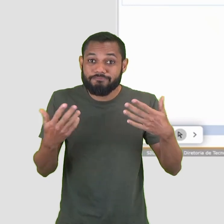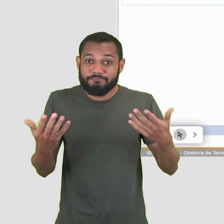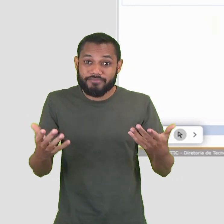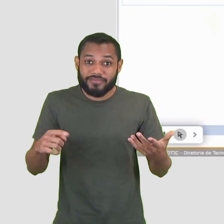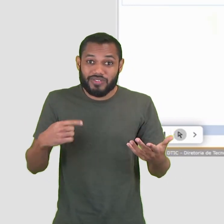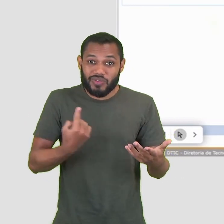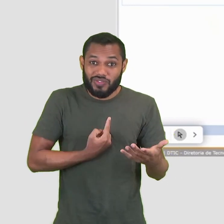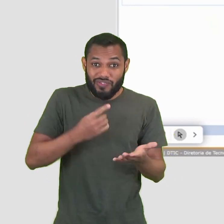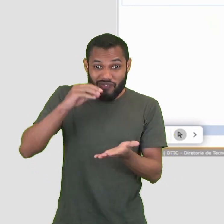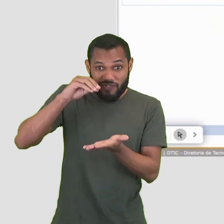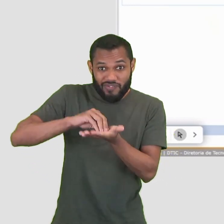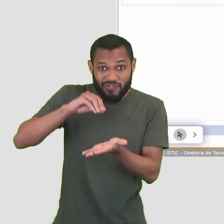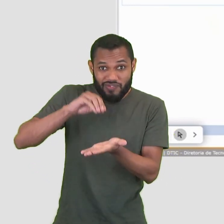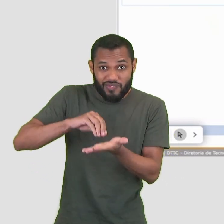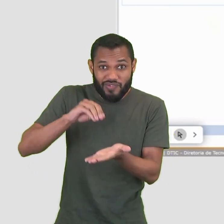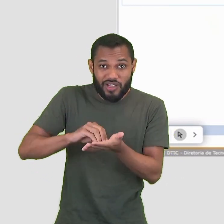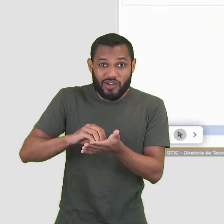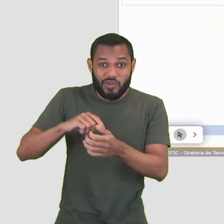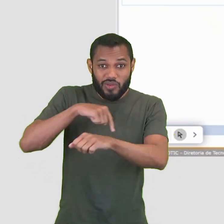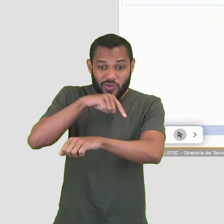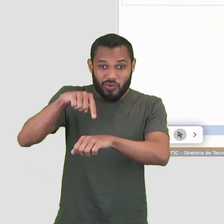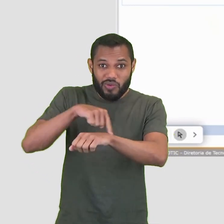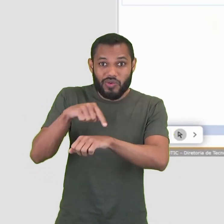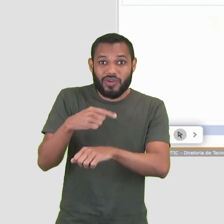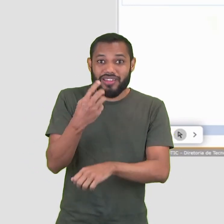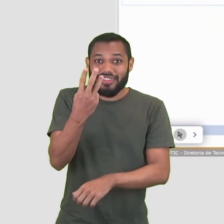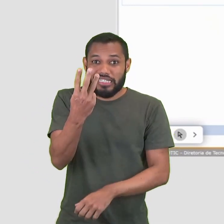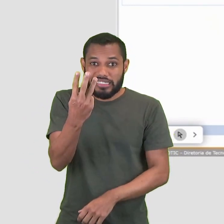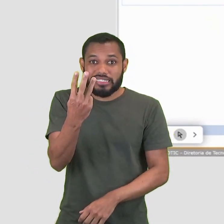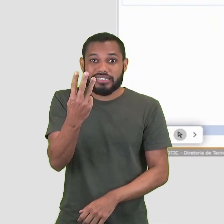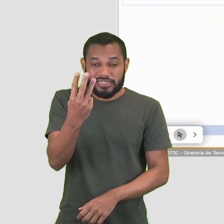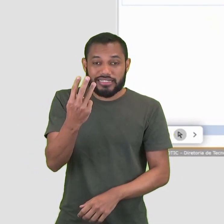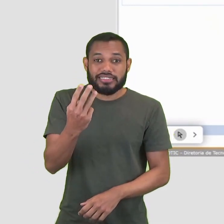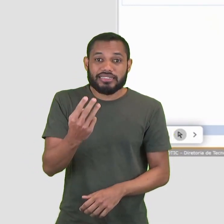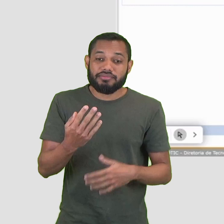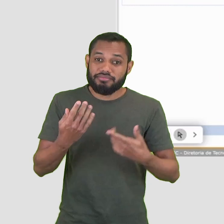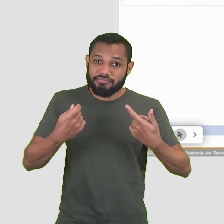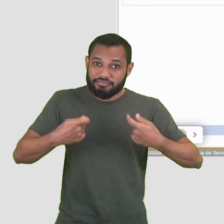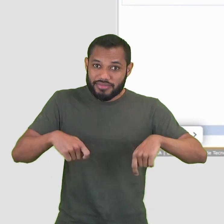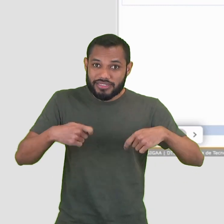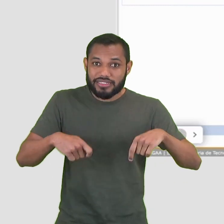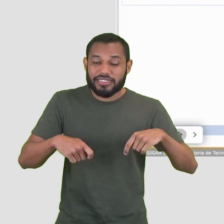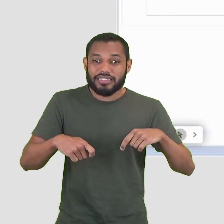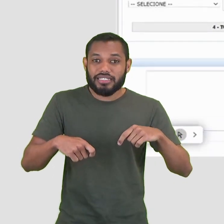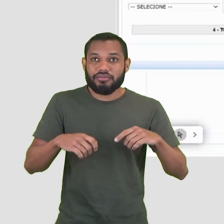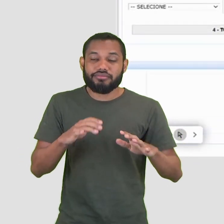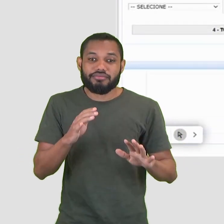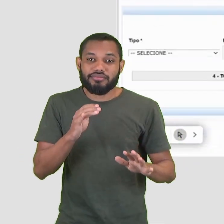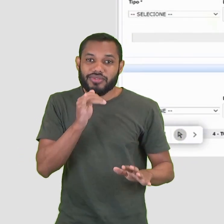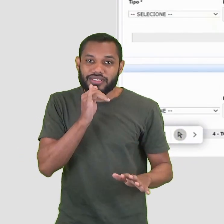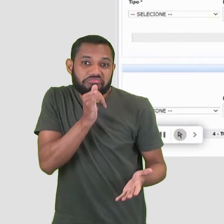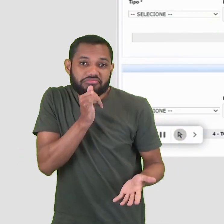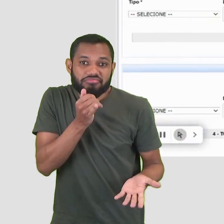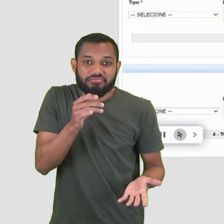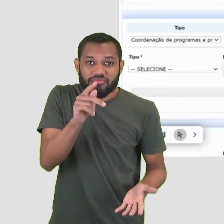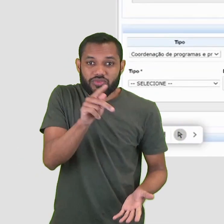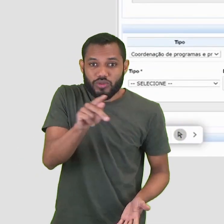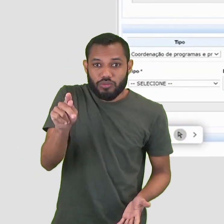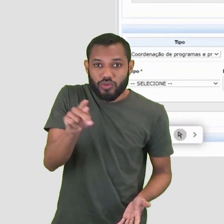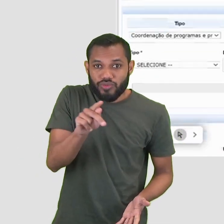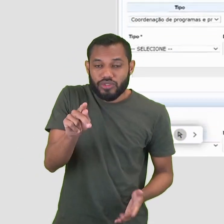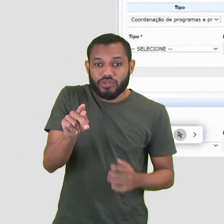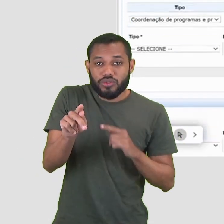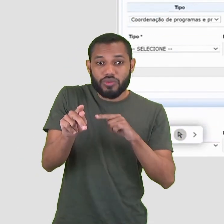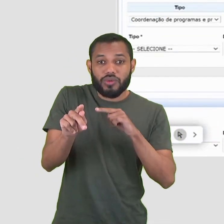representação. Nesse caso, a gente ainda tem uma carga horária de 3 horas pendentes. Então, vamos supor